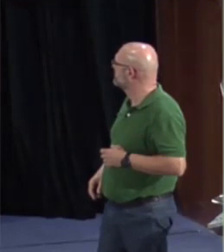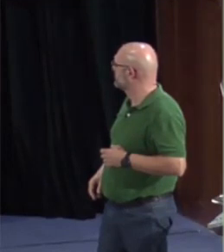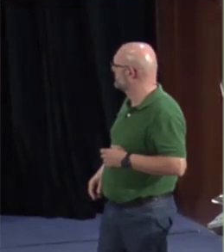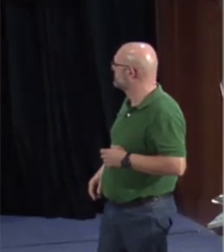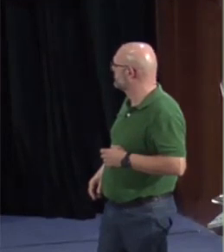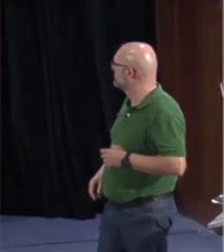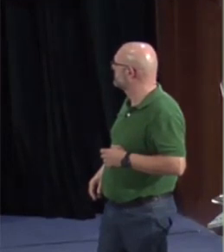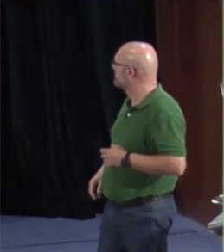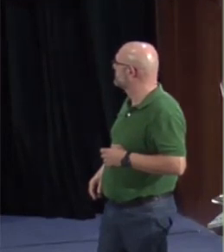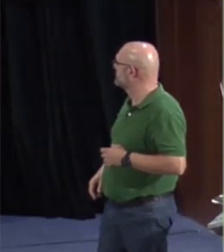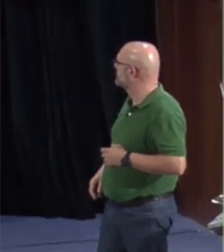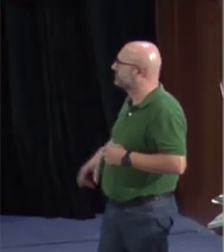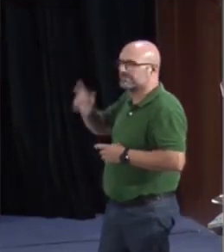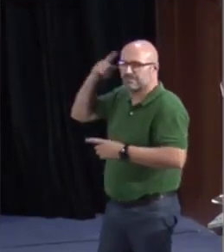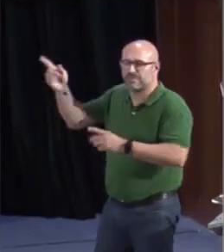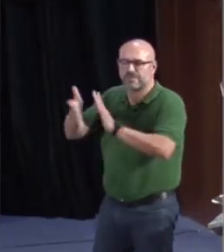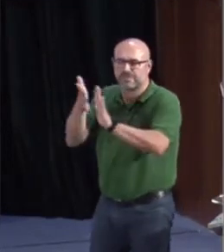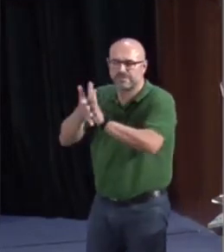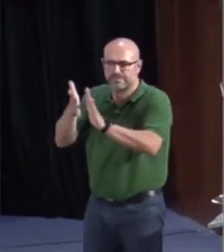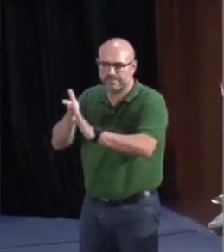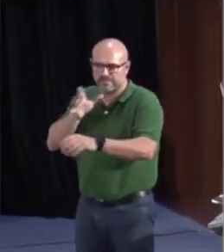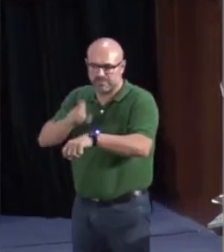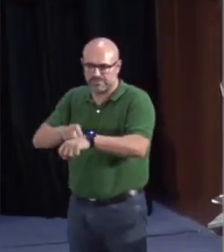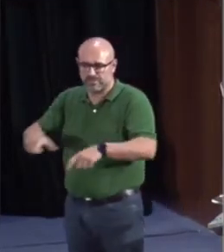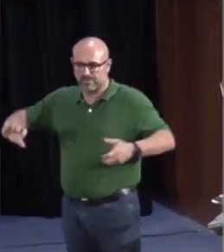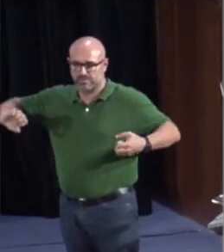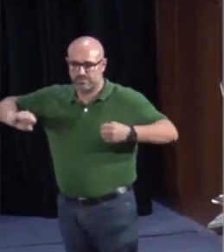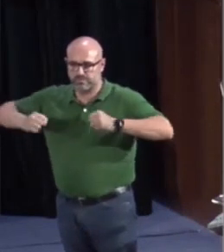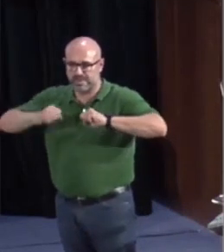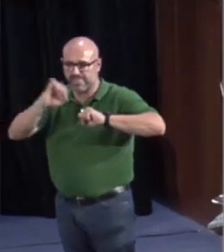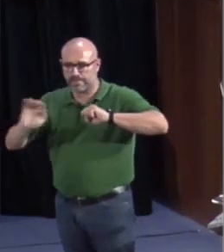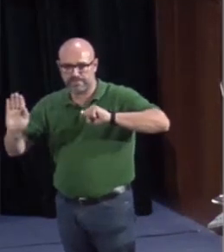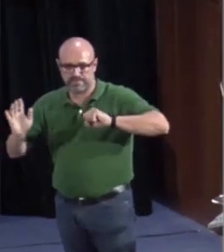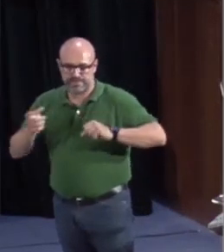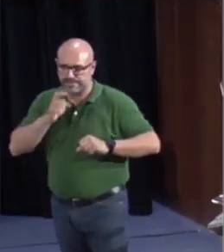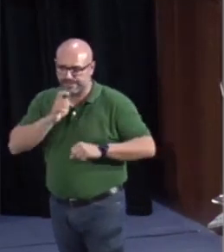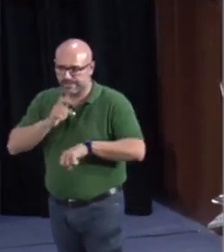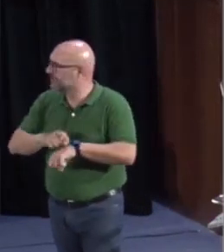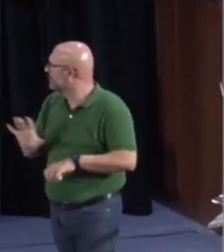Bueno, hemos cortado el vídeo para que lo vierais, para que realmente se vea la idea, ¿vale?